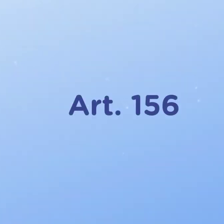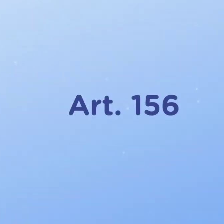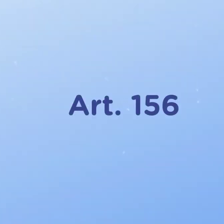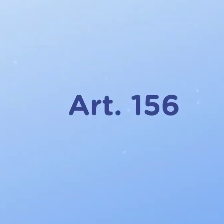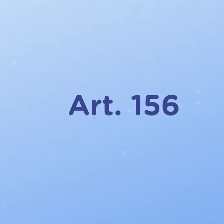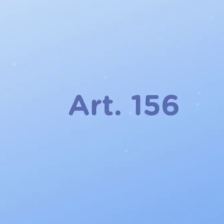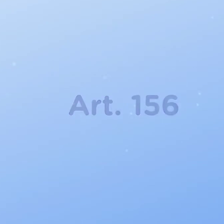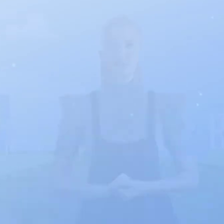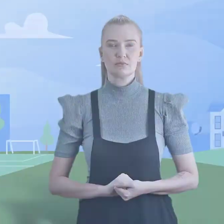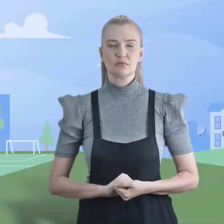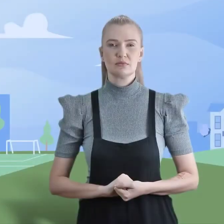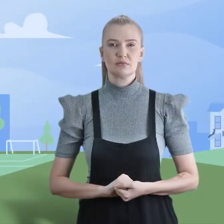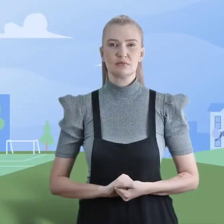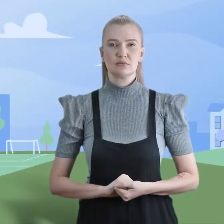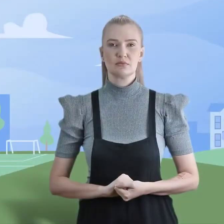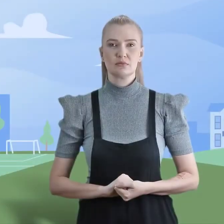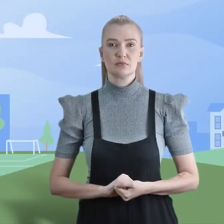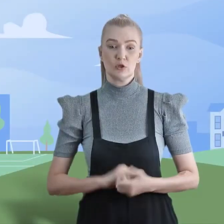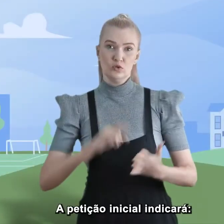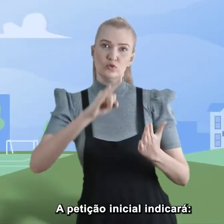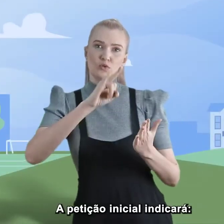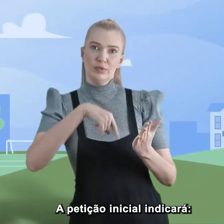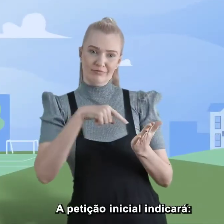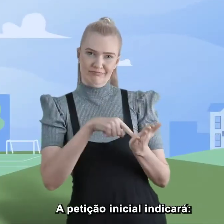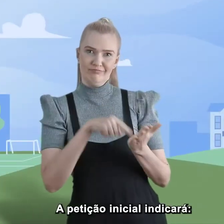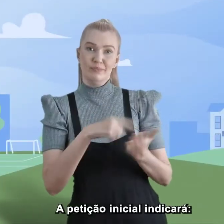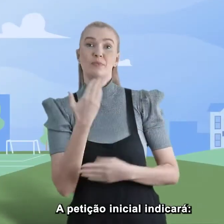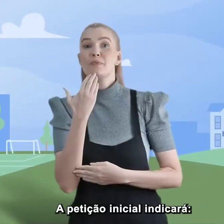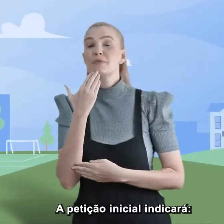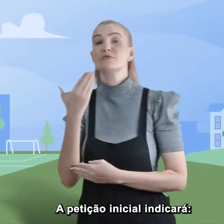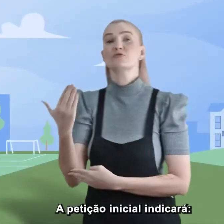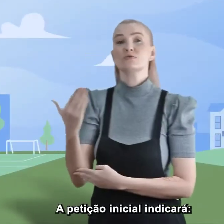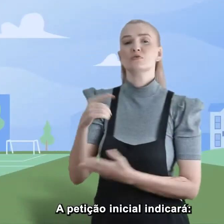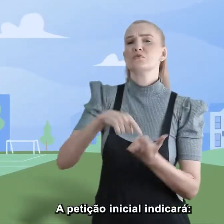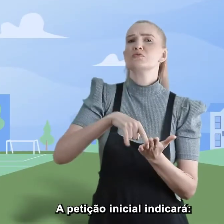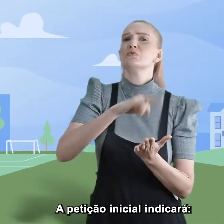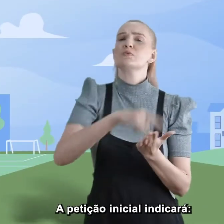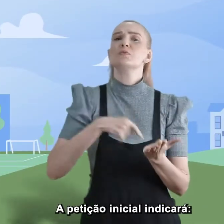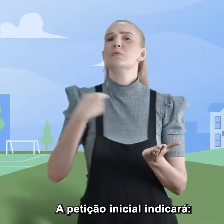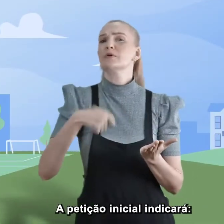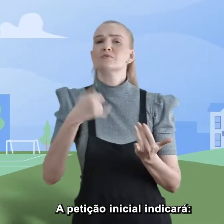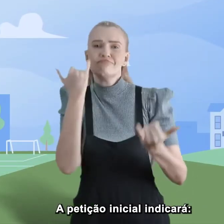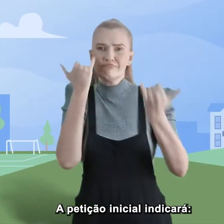Artigo 156. A petição inicial indicará.